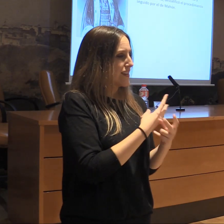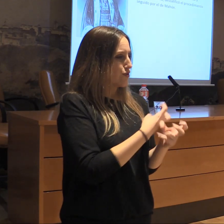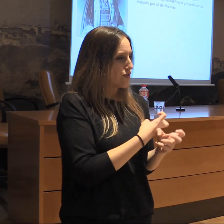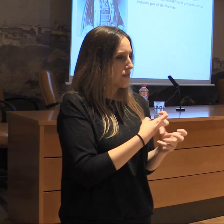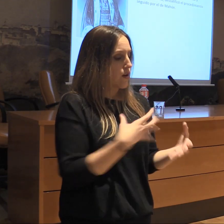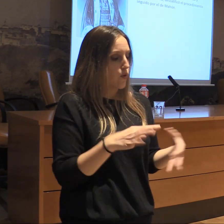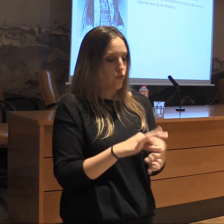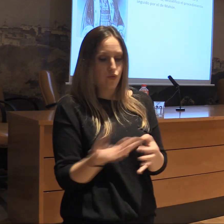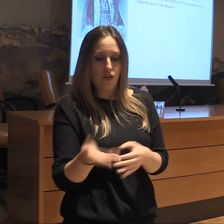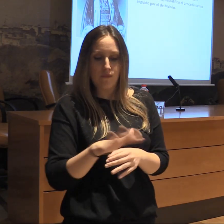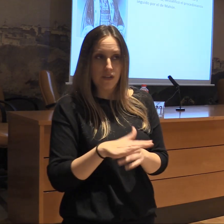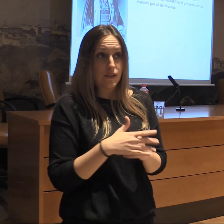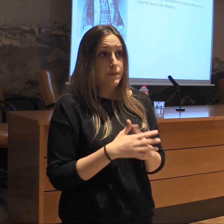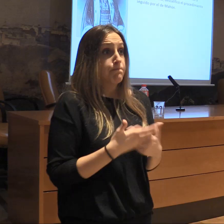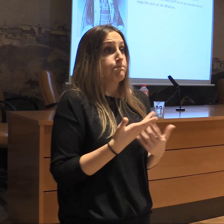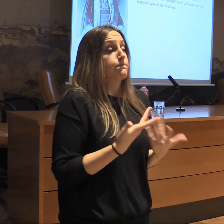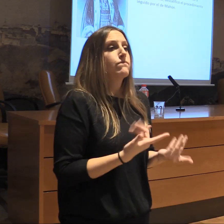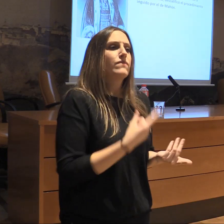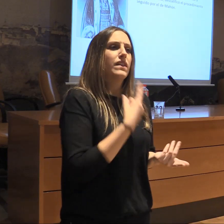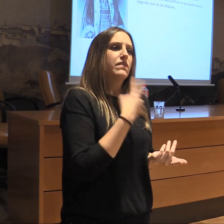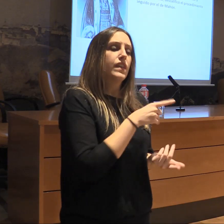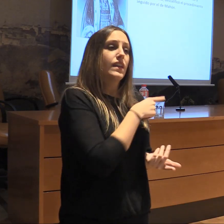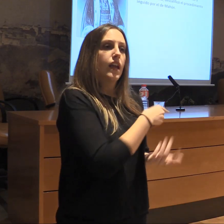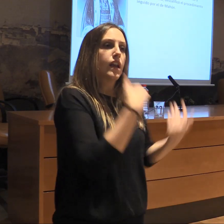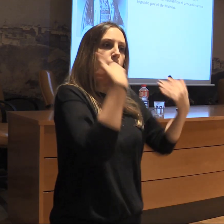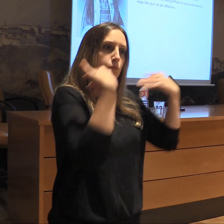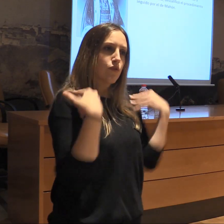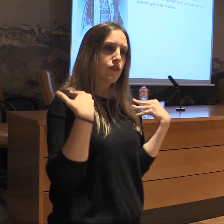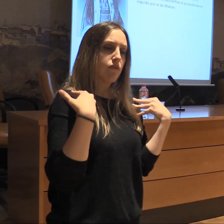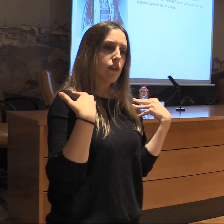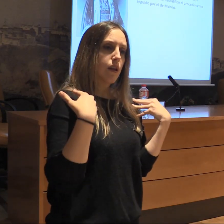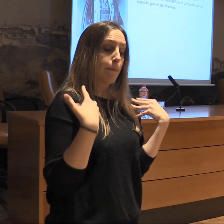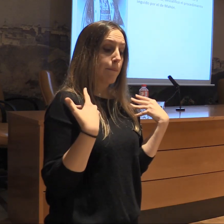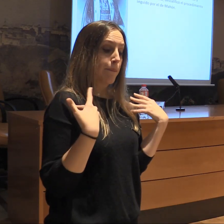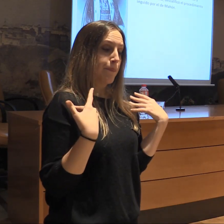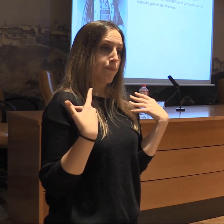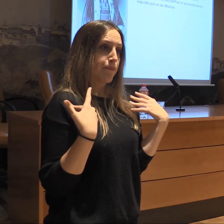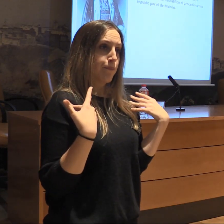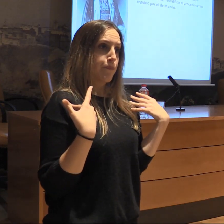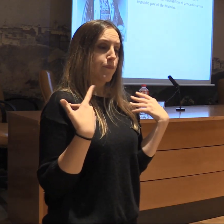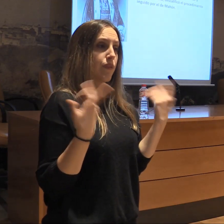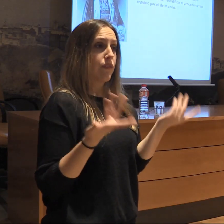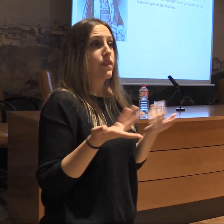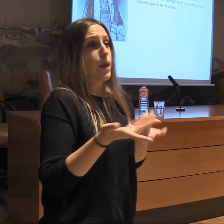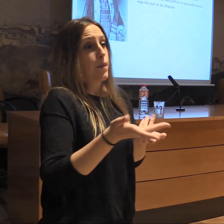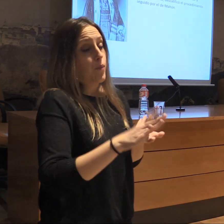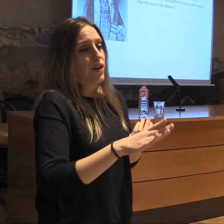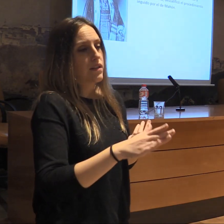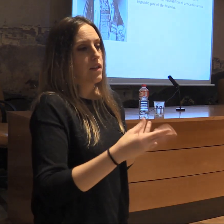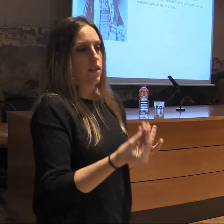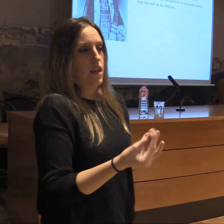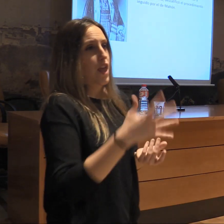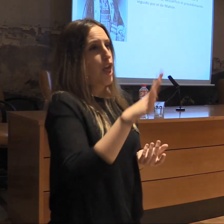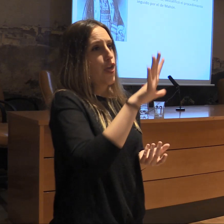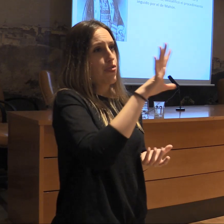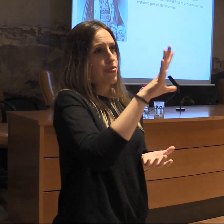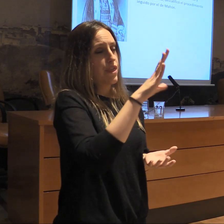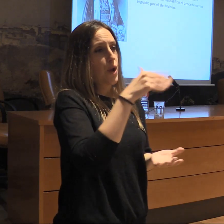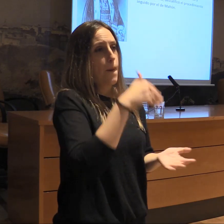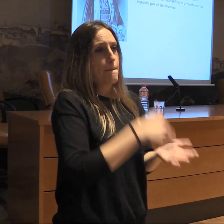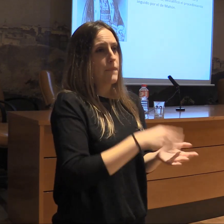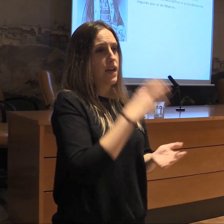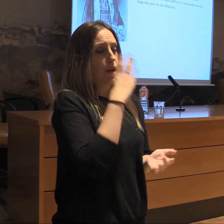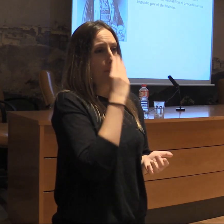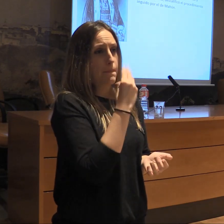con la muerte. Entre otras cosas, dicen que él fue responsable, personalmente, de la muerte de más de 5.000 perros, con los